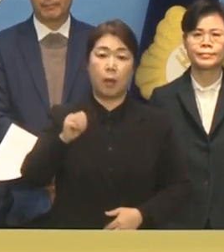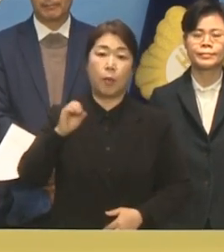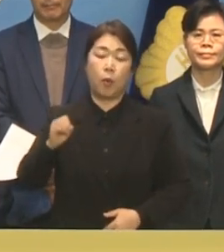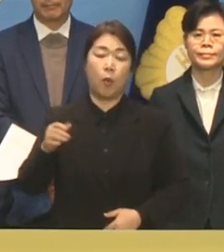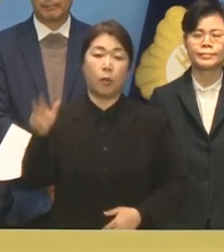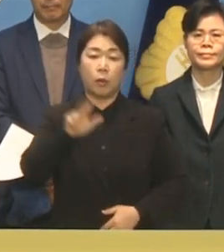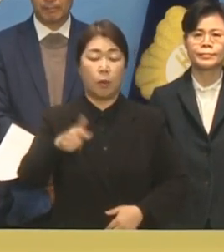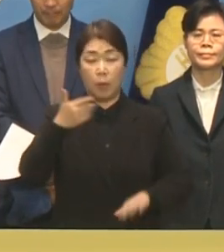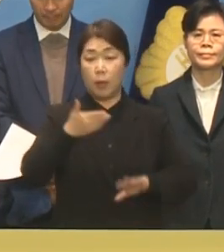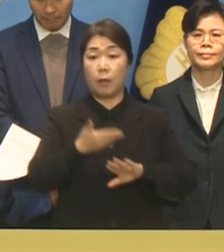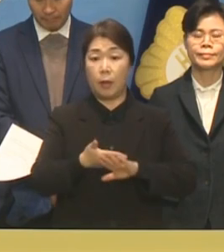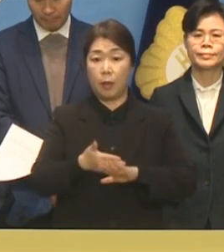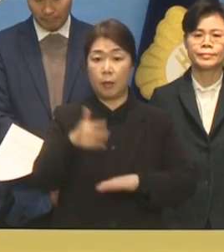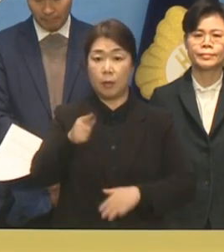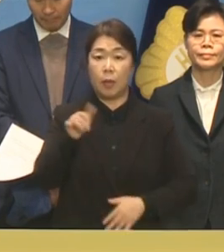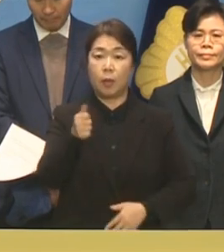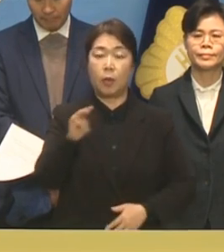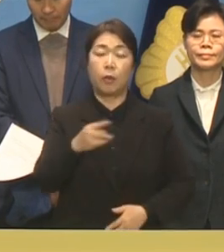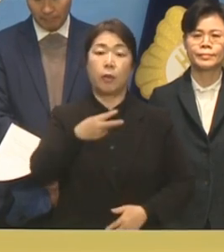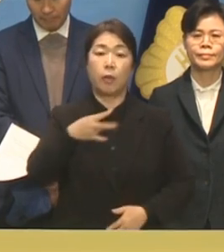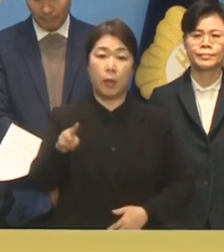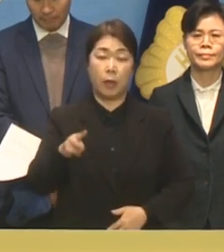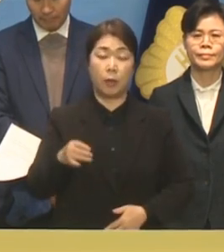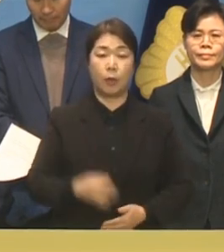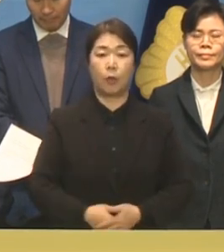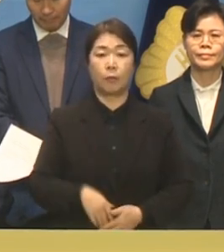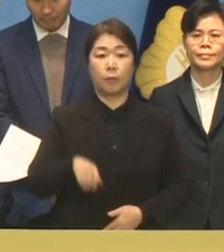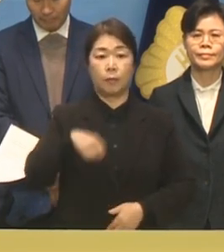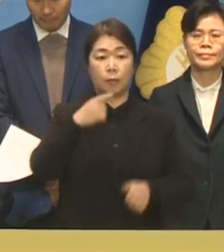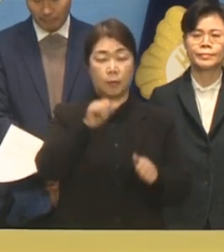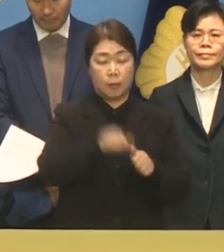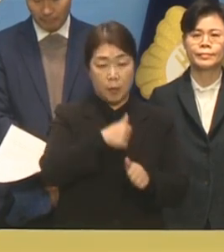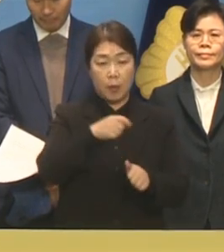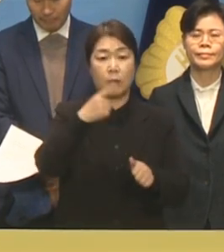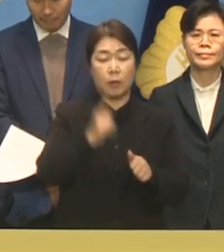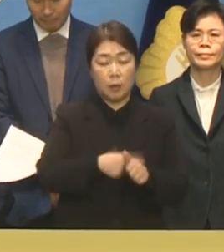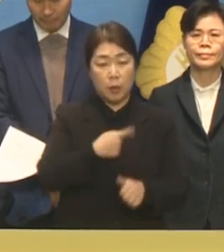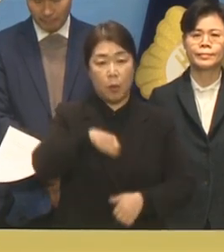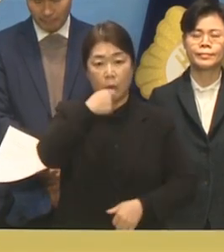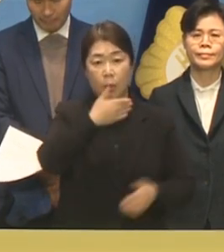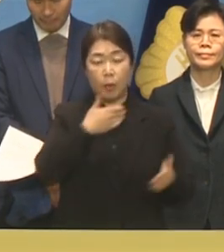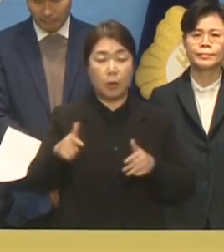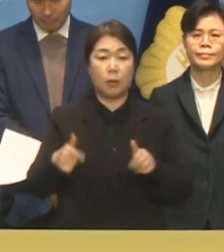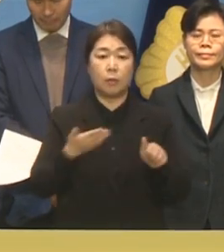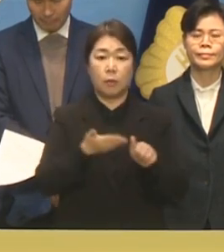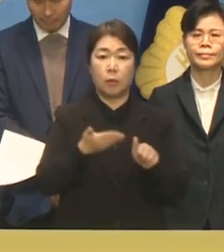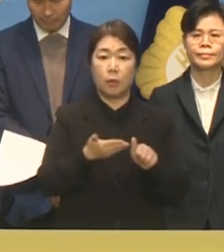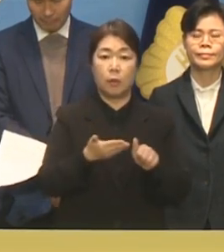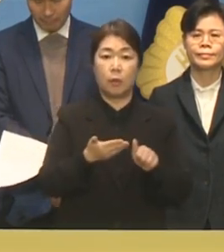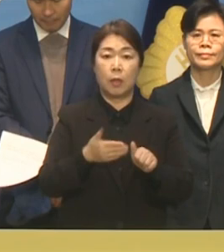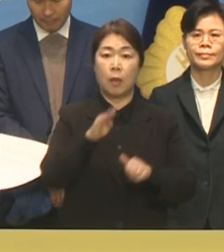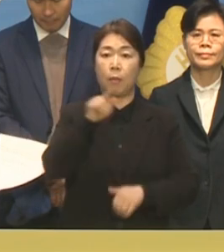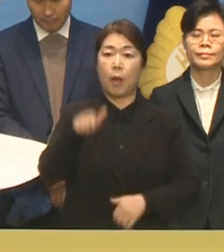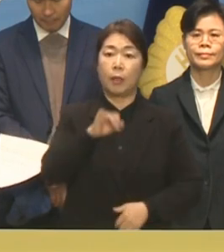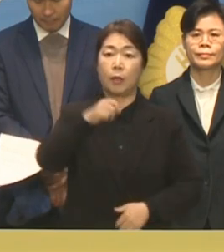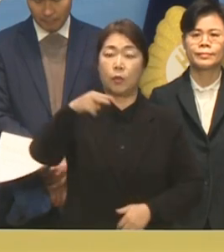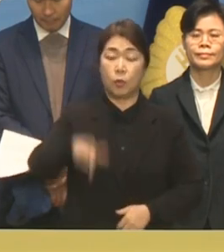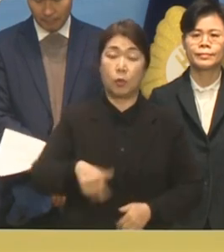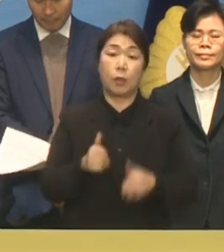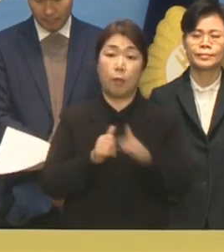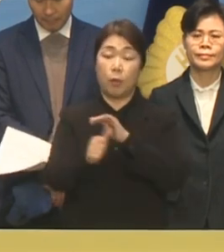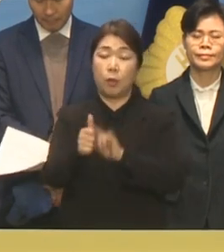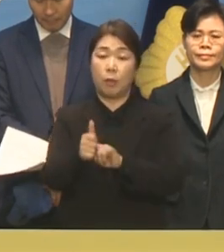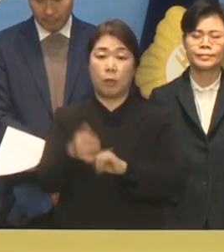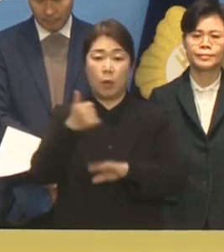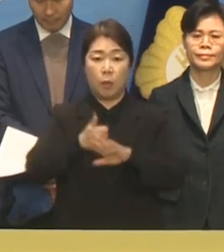장현래 정책위원장님, 친환경 무상급식 풀뿌리 급식연대 박인숙 공동대표님, 그리고